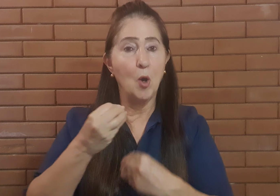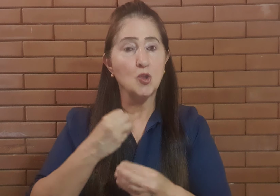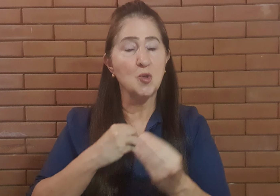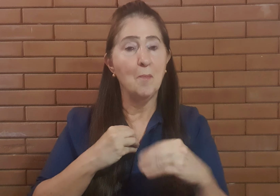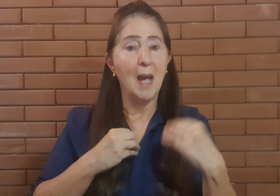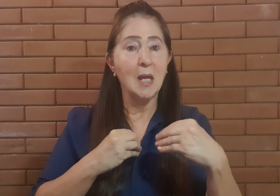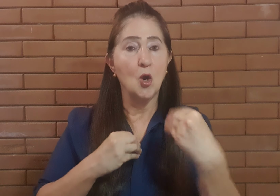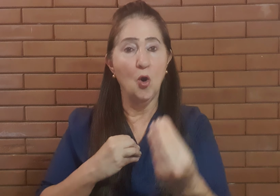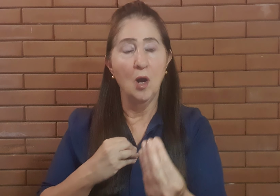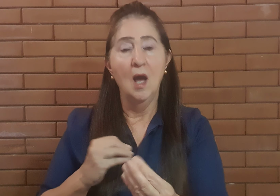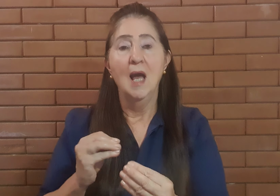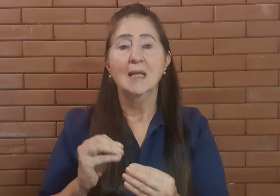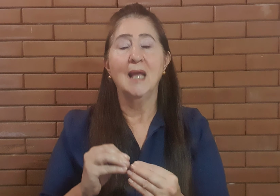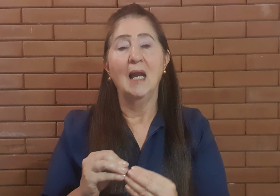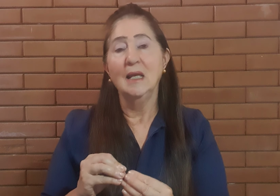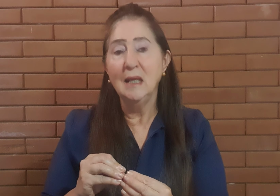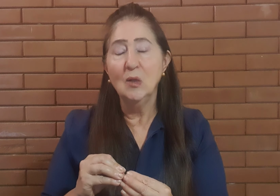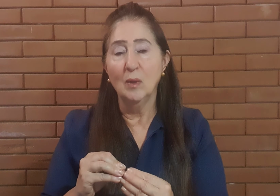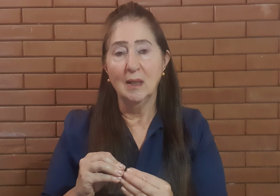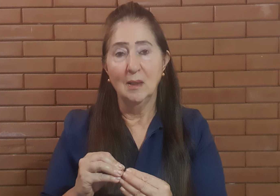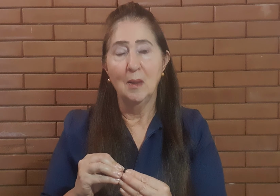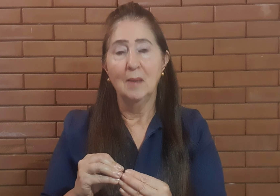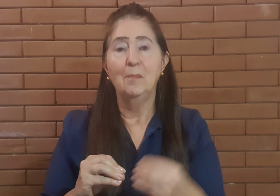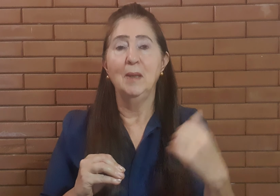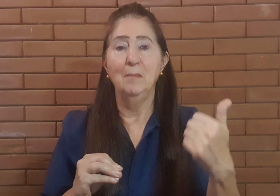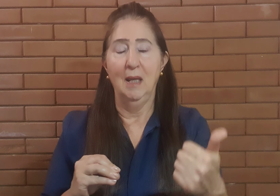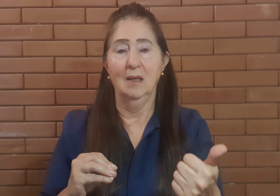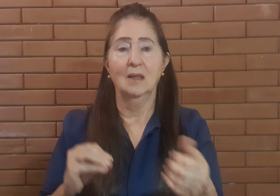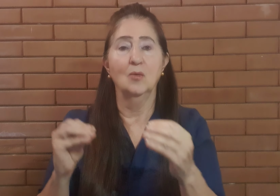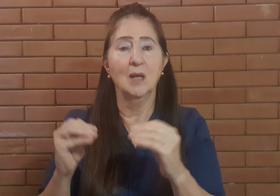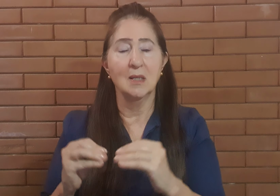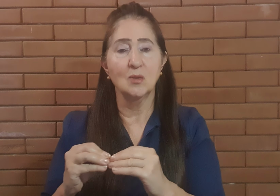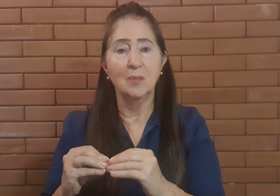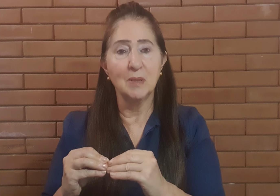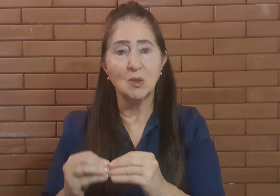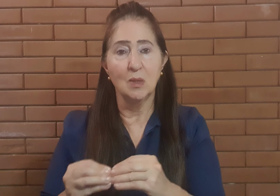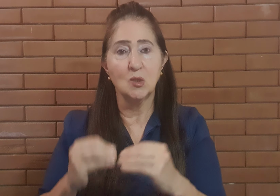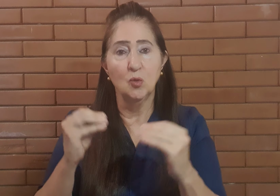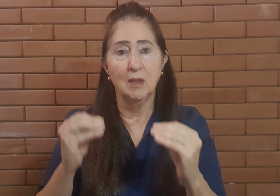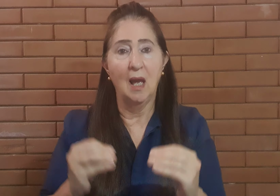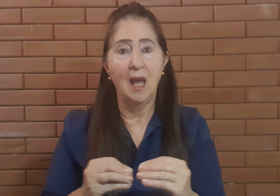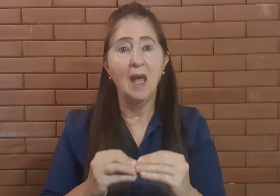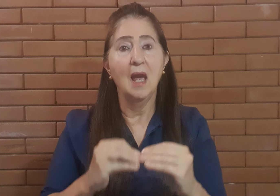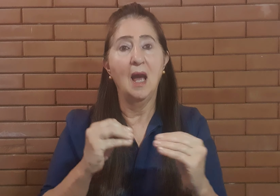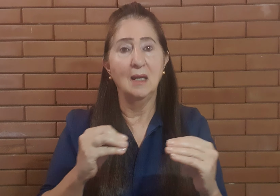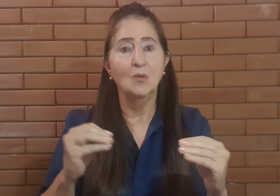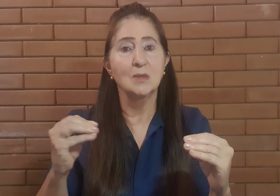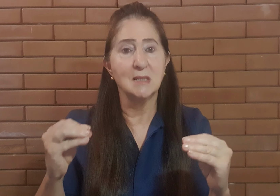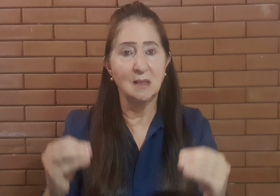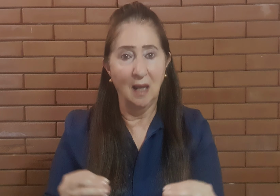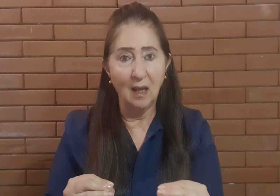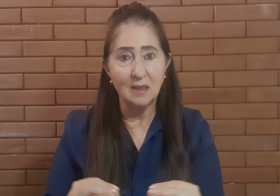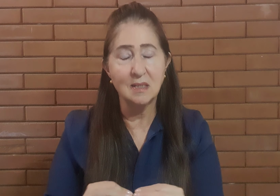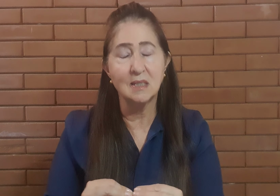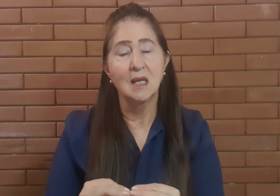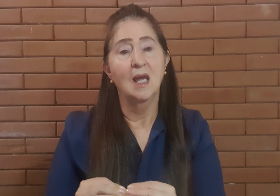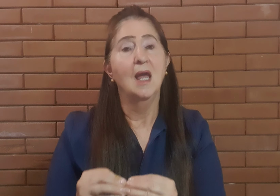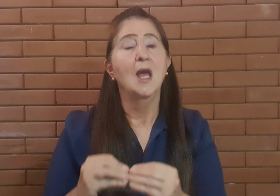aporte maior da língua primeira, que no caso da pessoa surda é a língua de sinais,